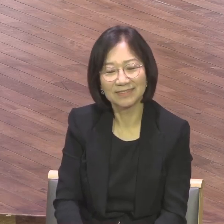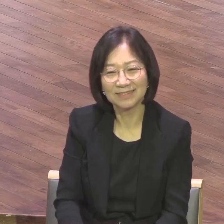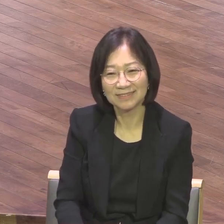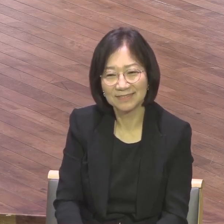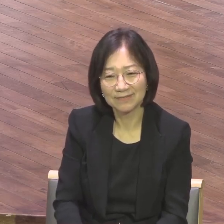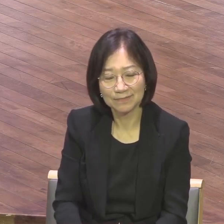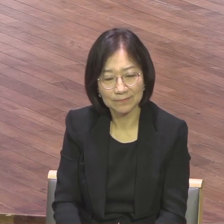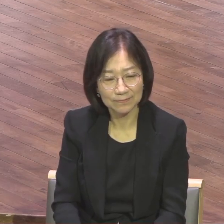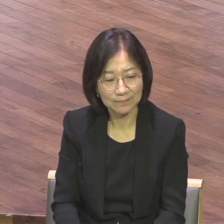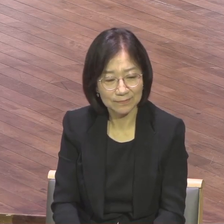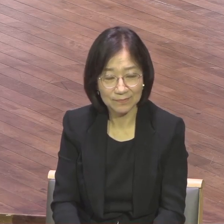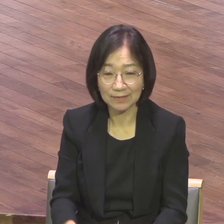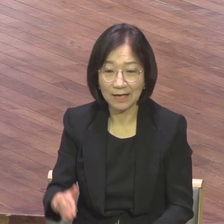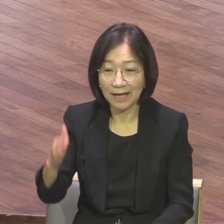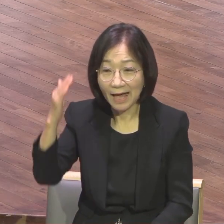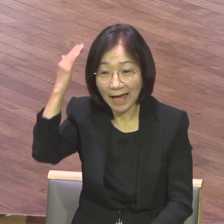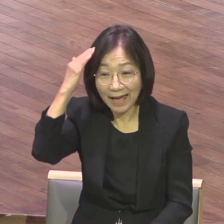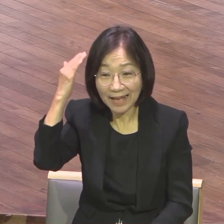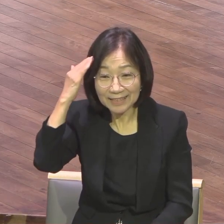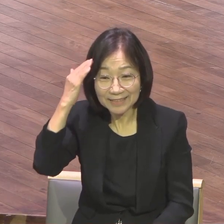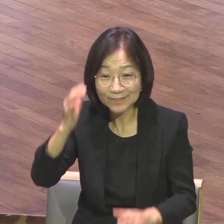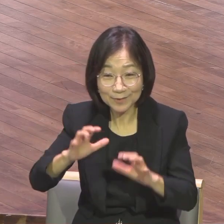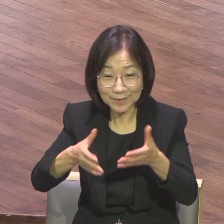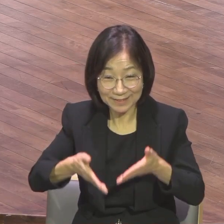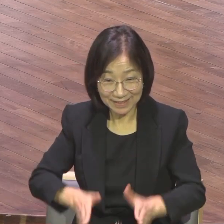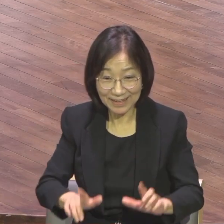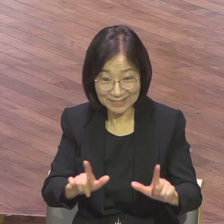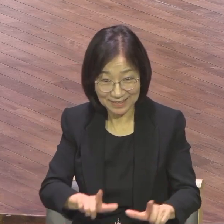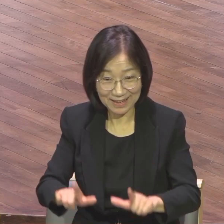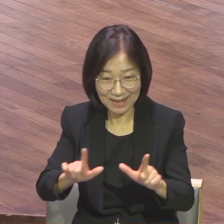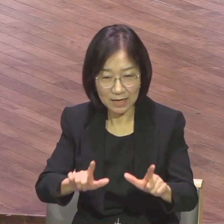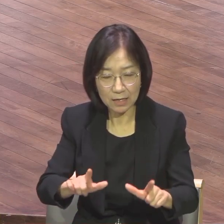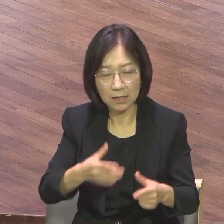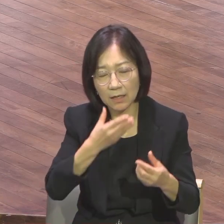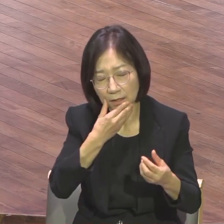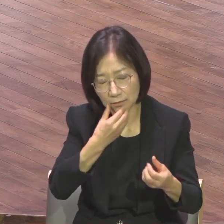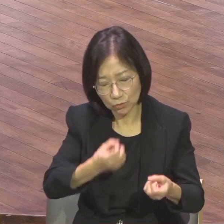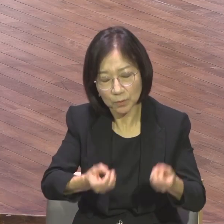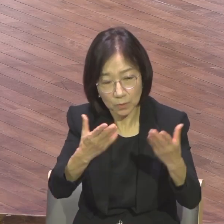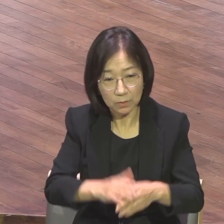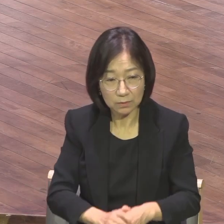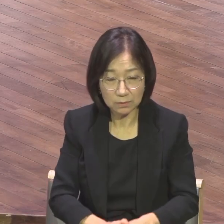여러분 한국에 사는 것만 감사하시기 바랍니다. 북한 한번 보내줄까요?